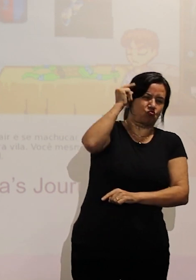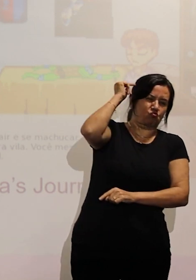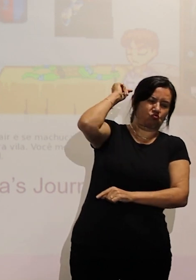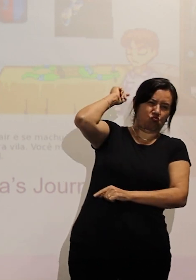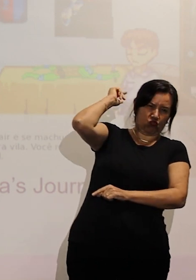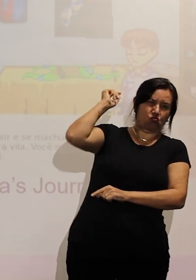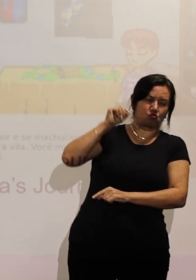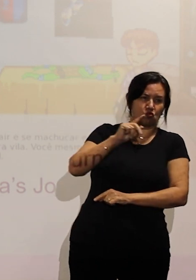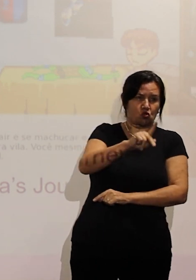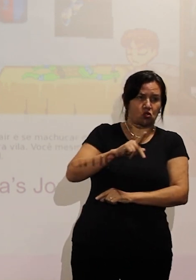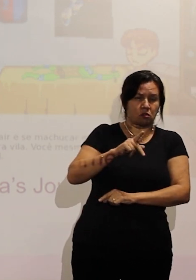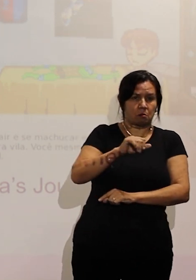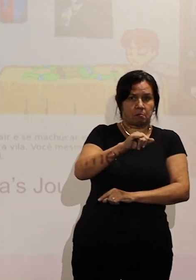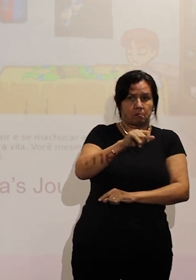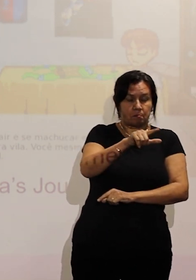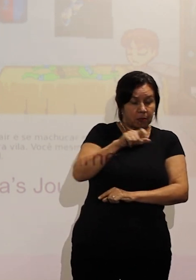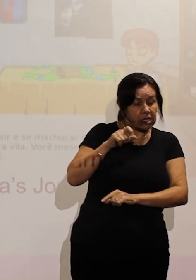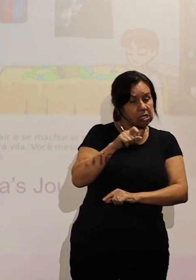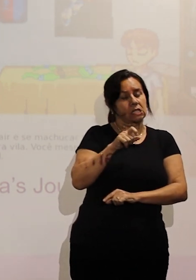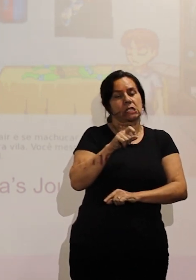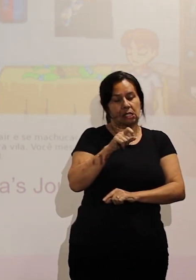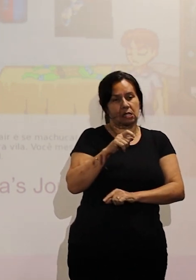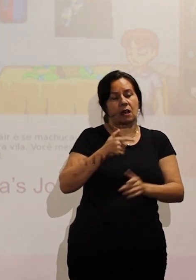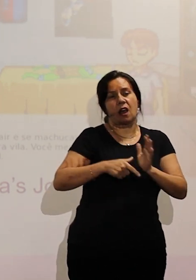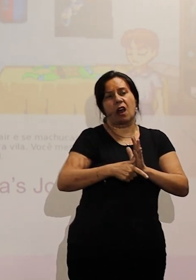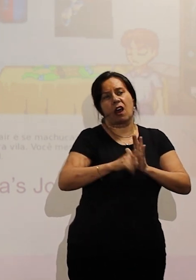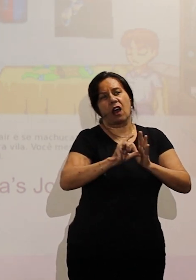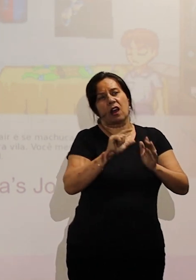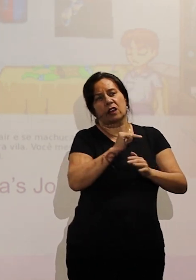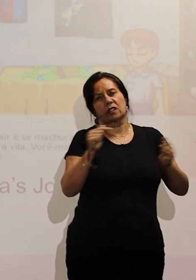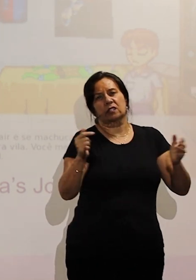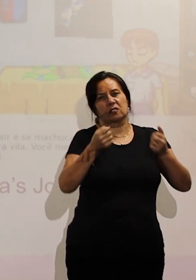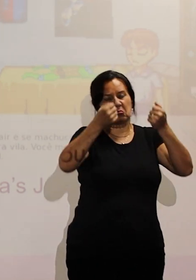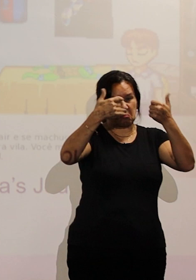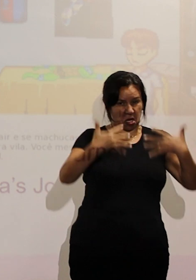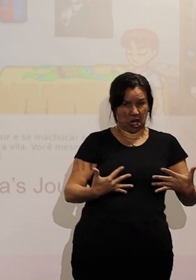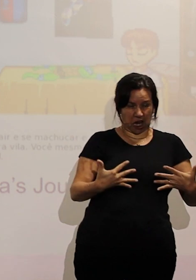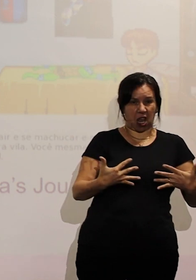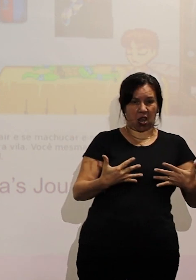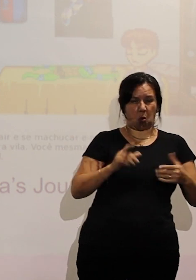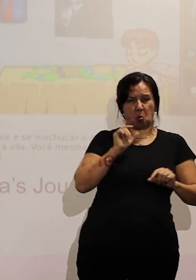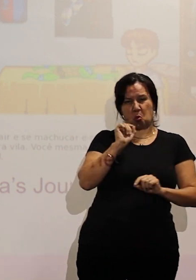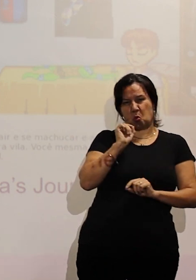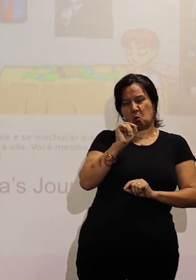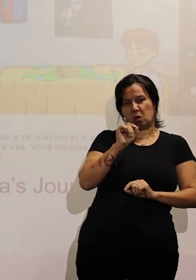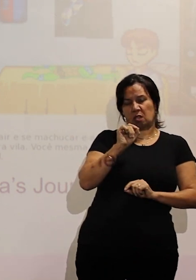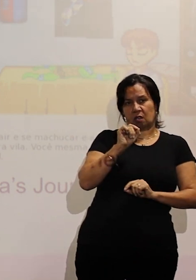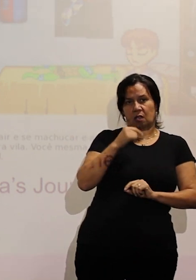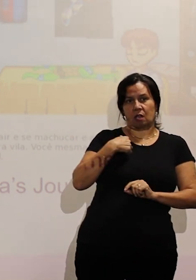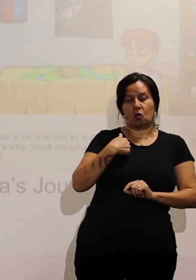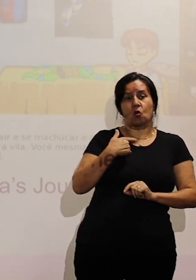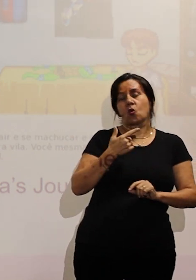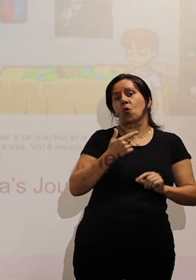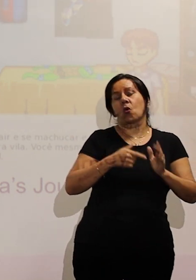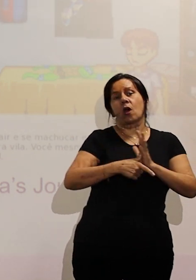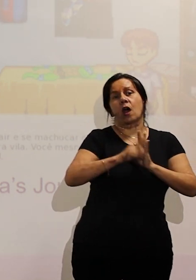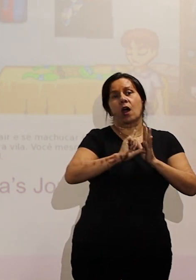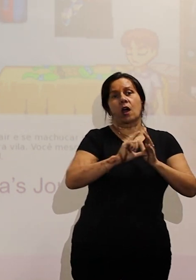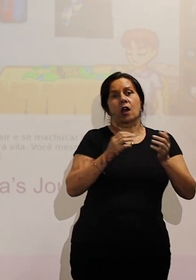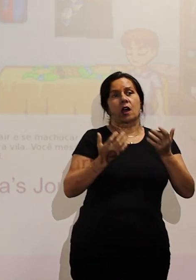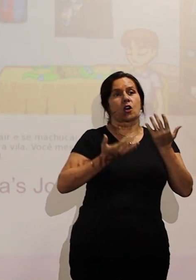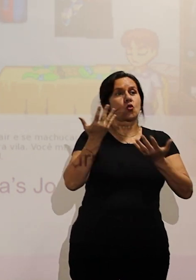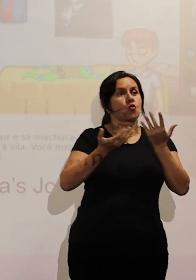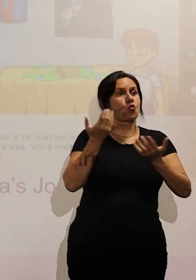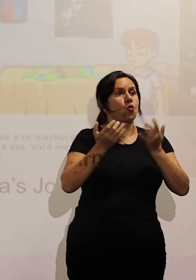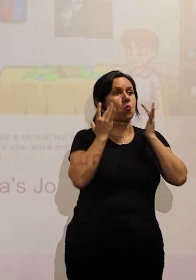isso em pixel art. E antes de falar o que é concept art, eu queria falar sobre qual é o papel da